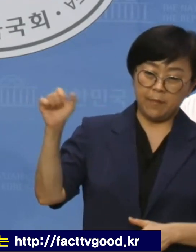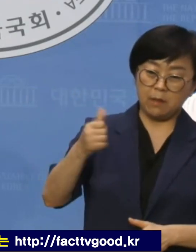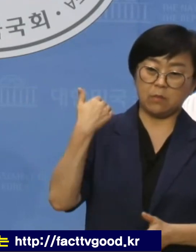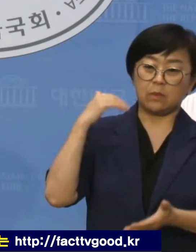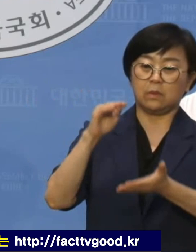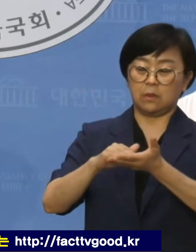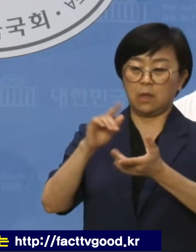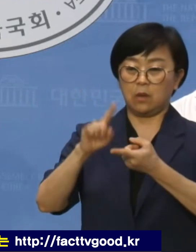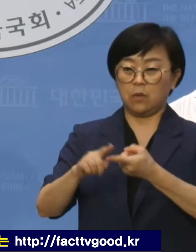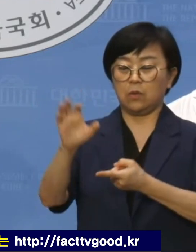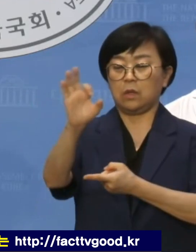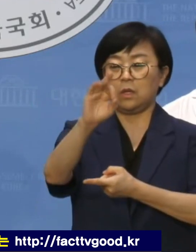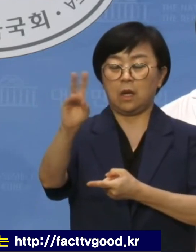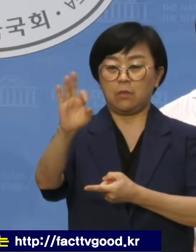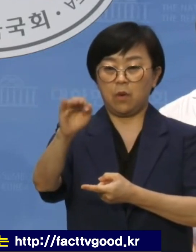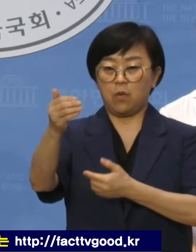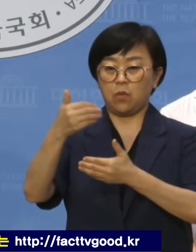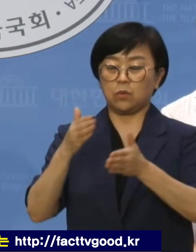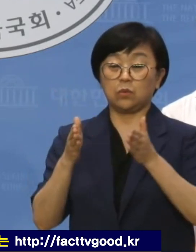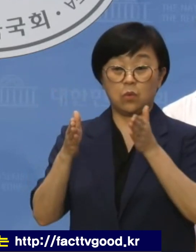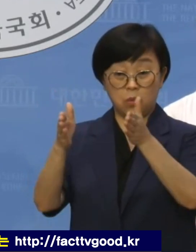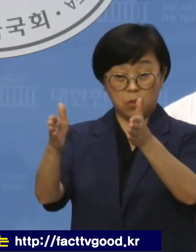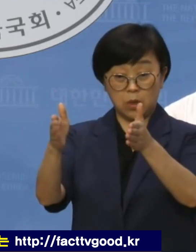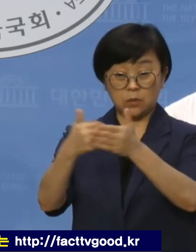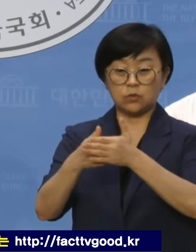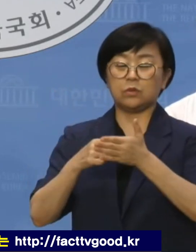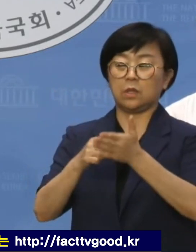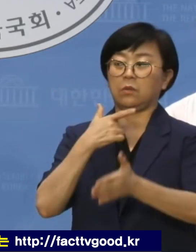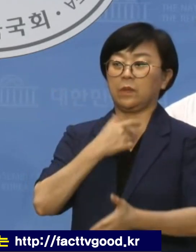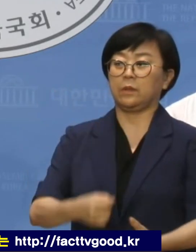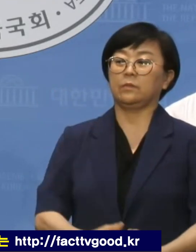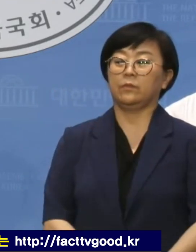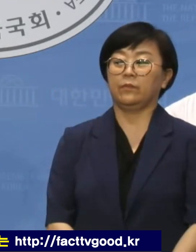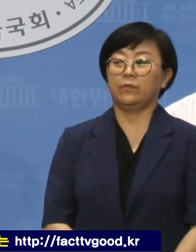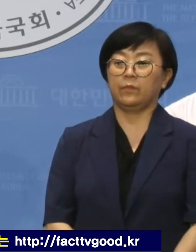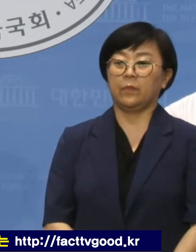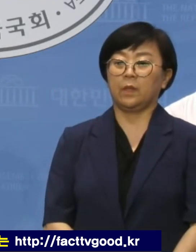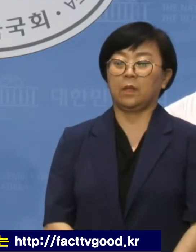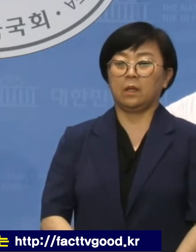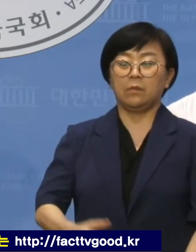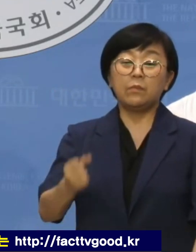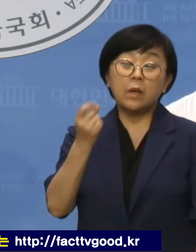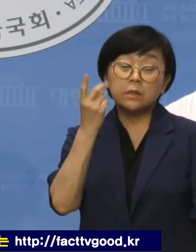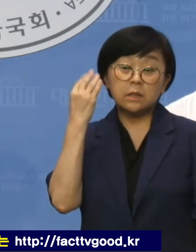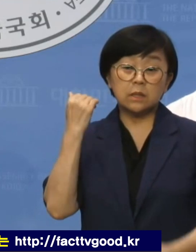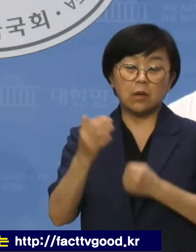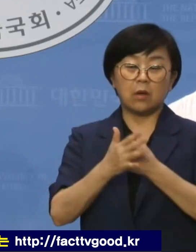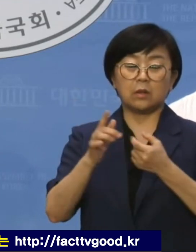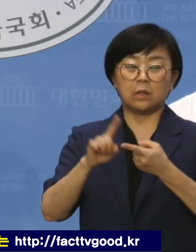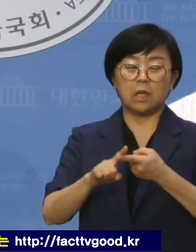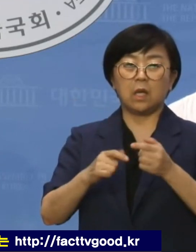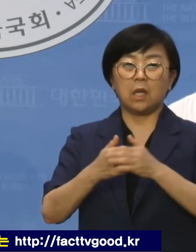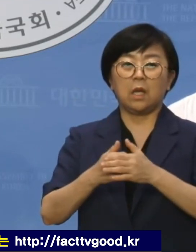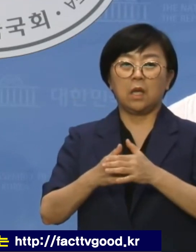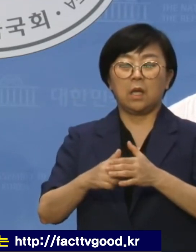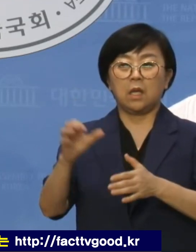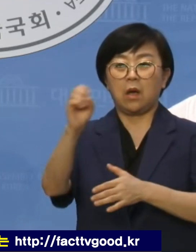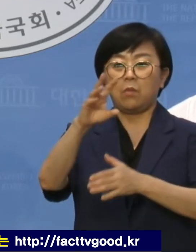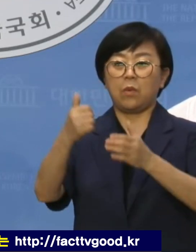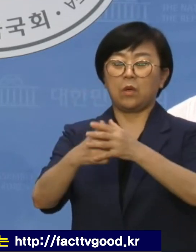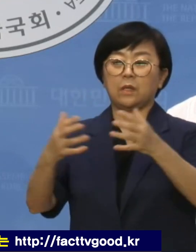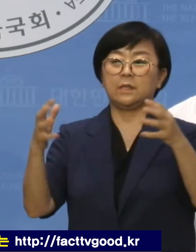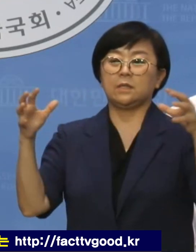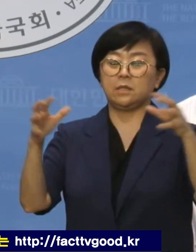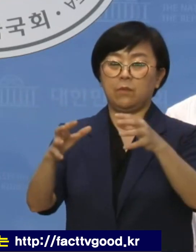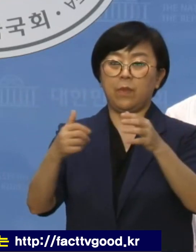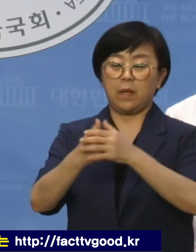원안대로 양평 송파 고속도로가 추진되기를 원합니다. 제가 며칠 전에 양평 군청의 집회를 참석했는데요.